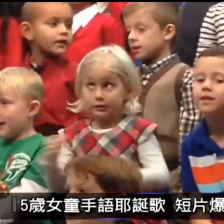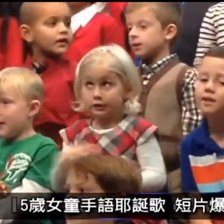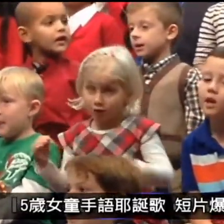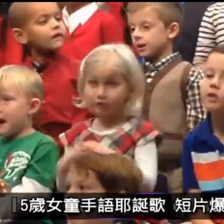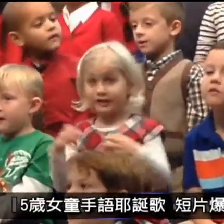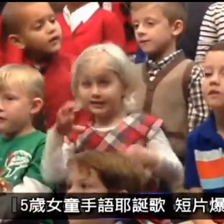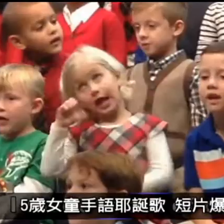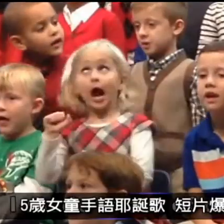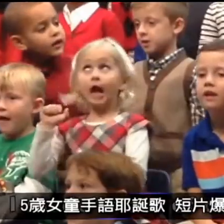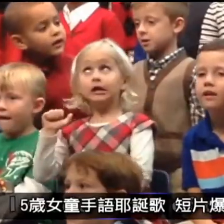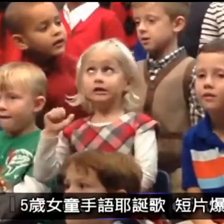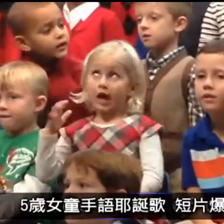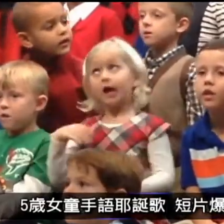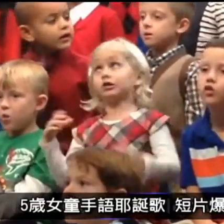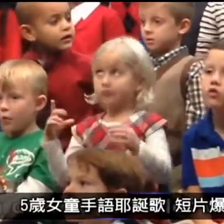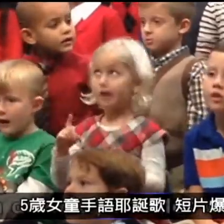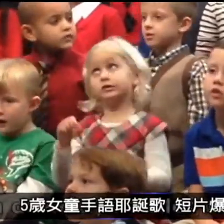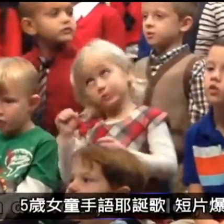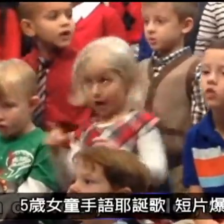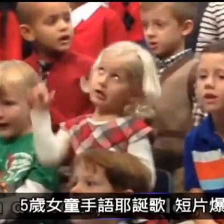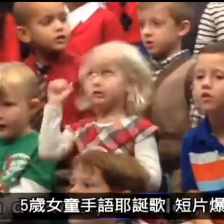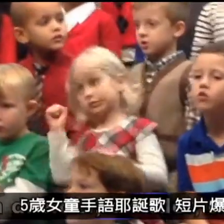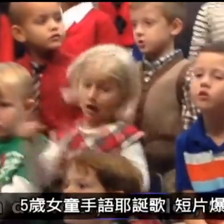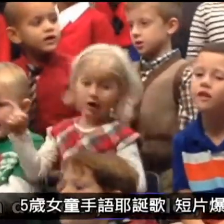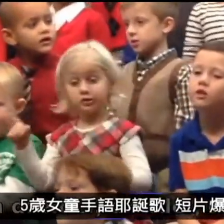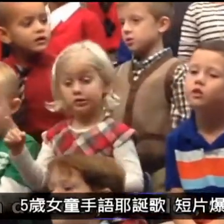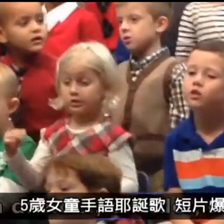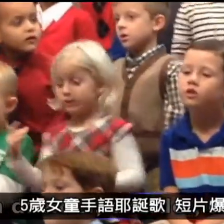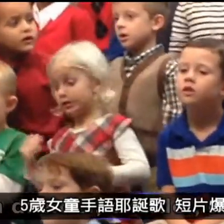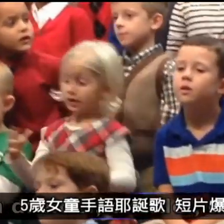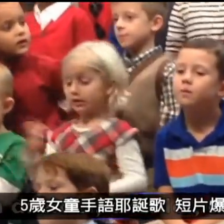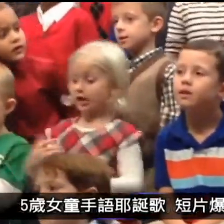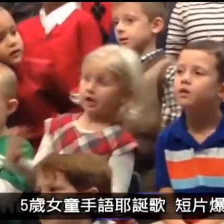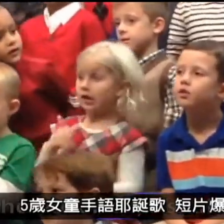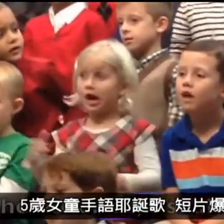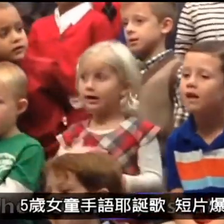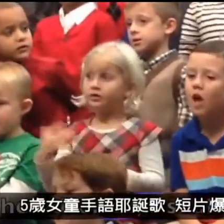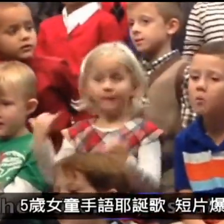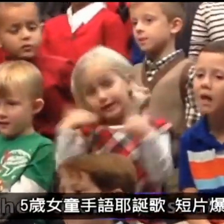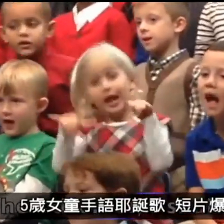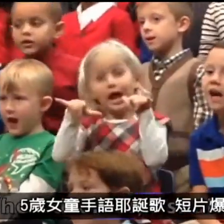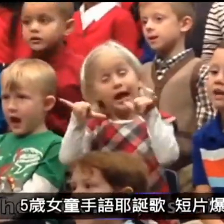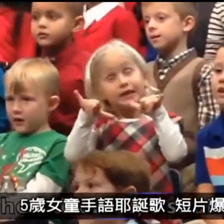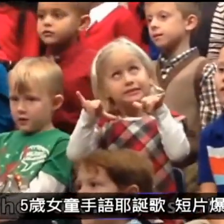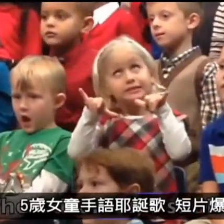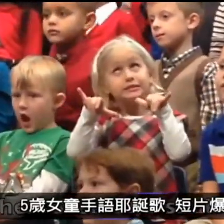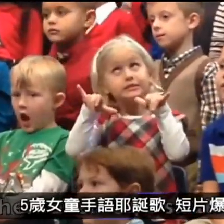演，克莱尔努力地比着手语，模样可爱。新唐雅太电视整理报道。